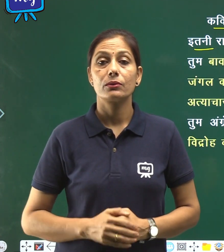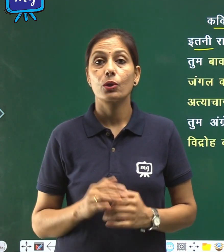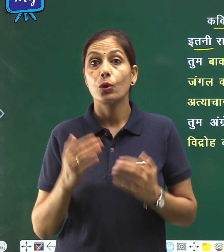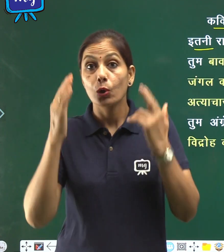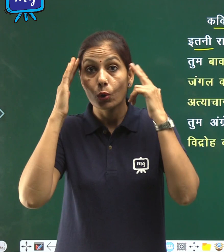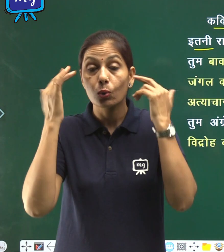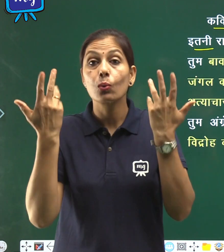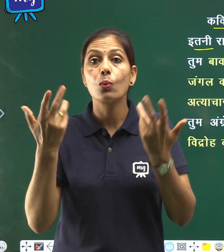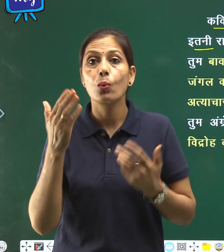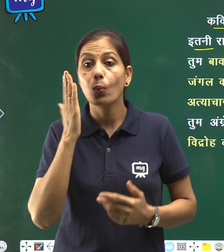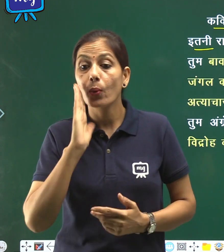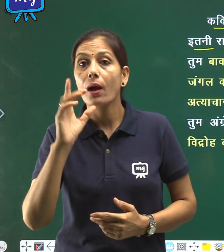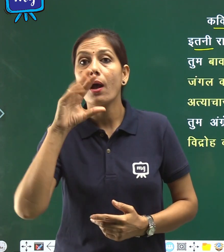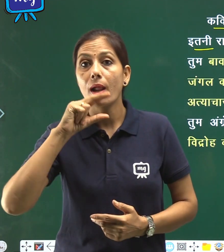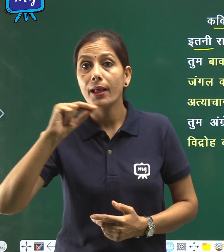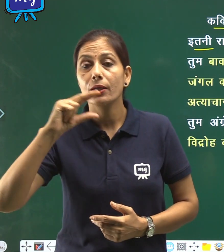क्यों गा रही हो?